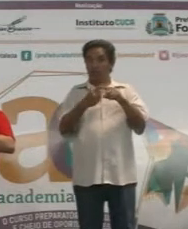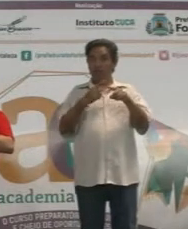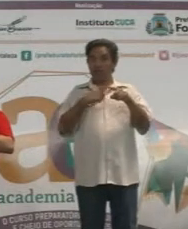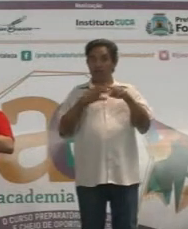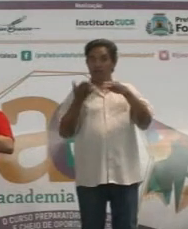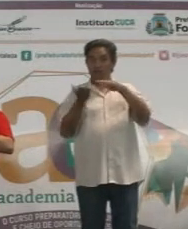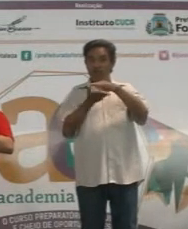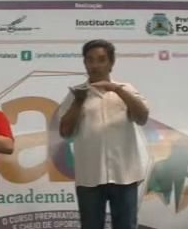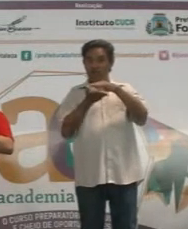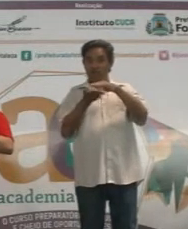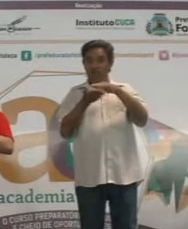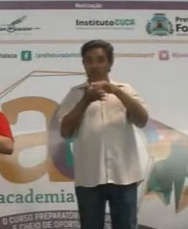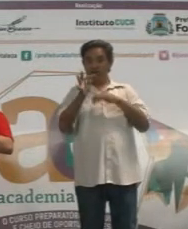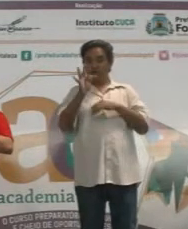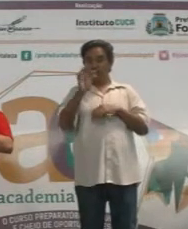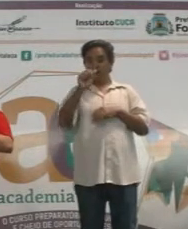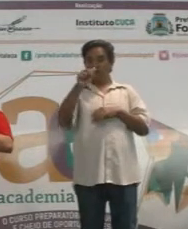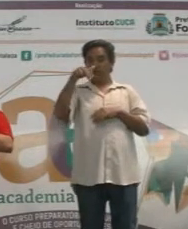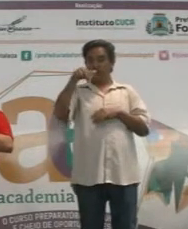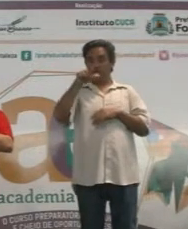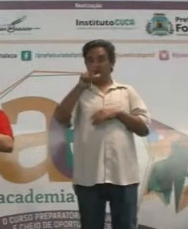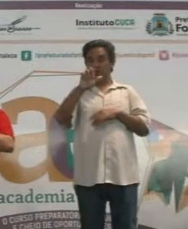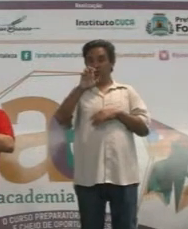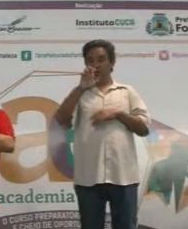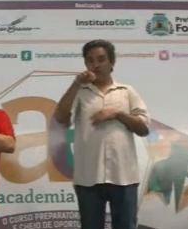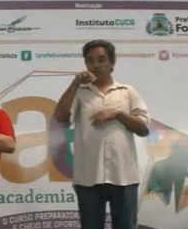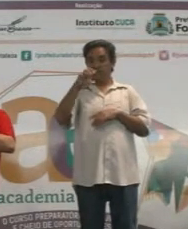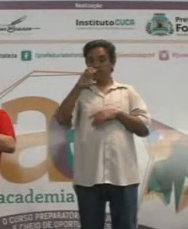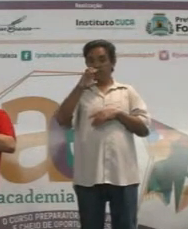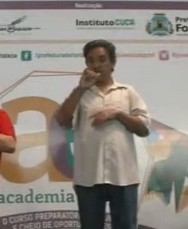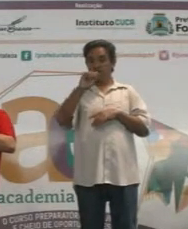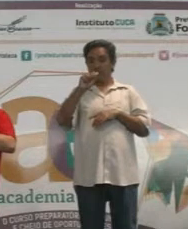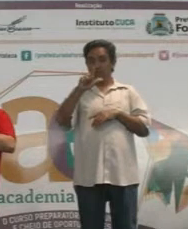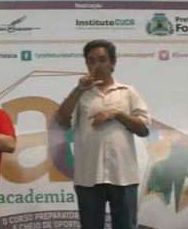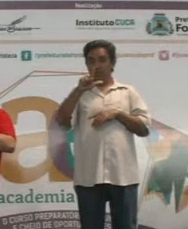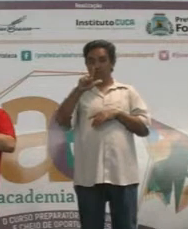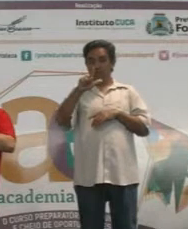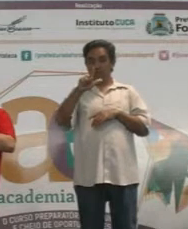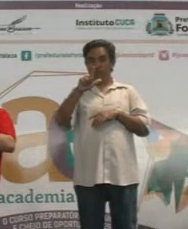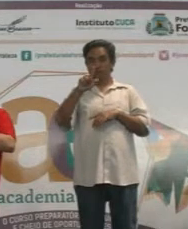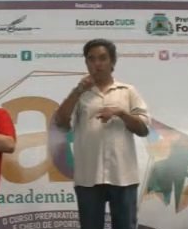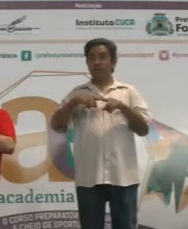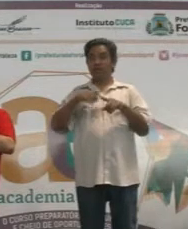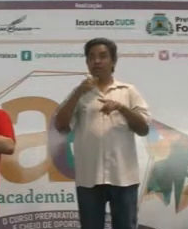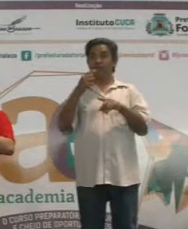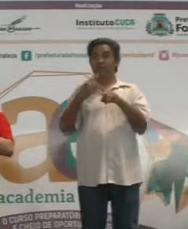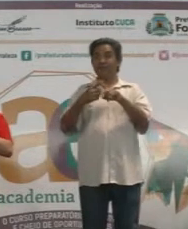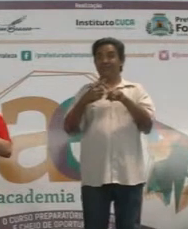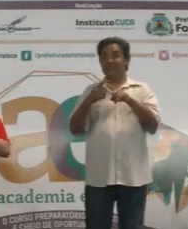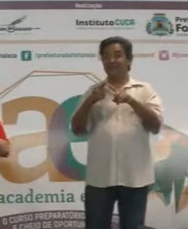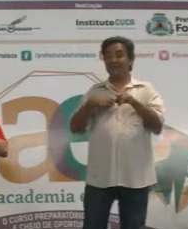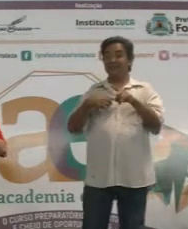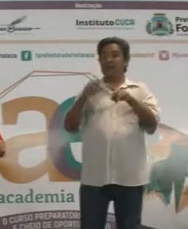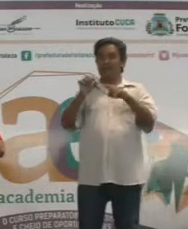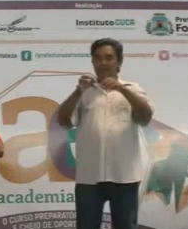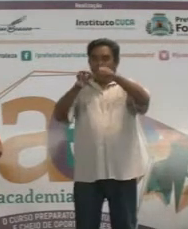velocidade tangencial. Então, quando ele tem uma velocidade tangencial, tendência é que ele